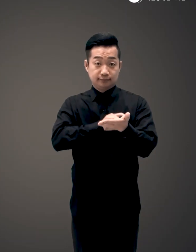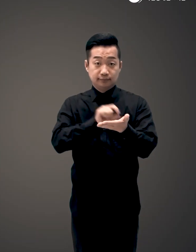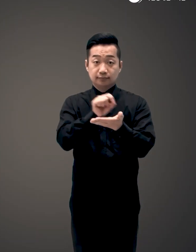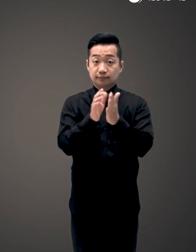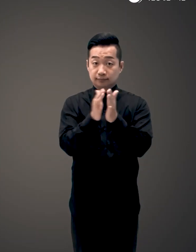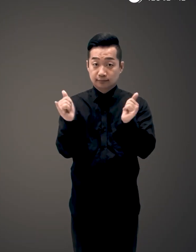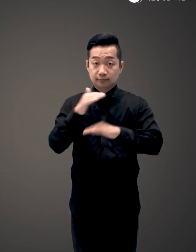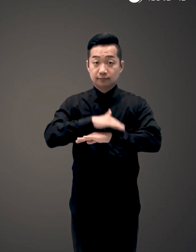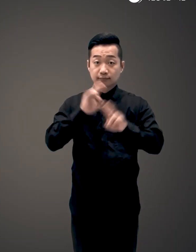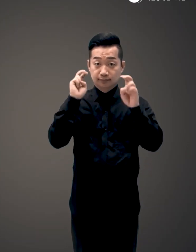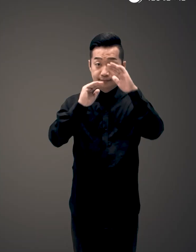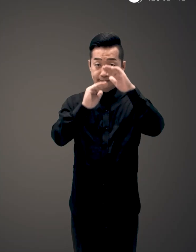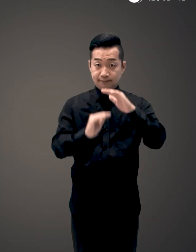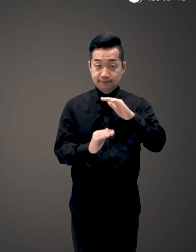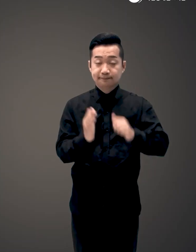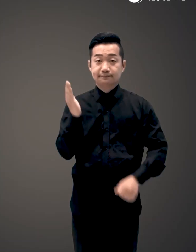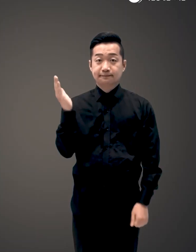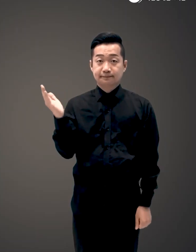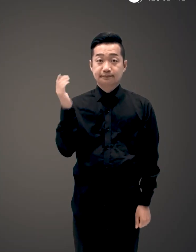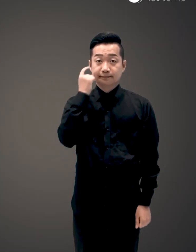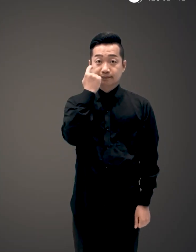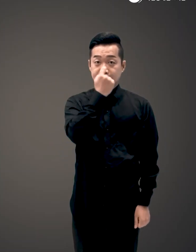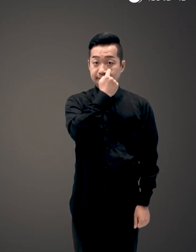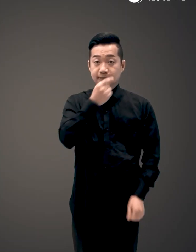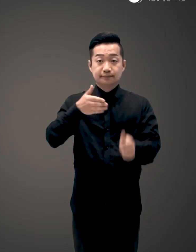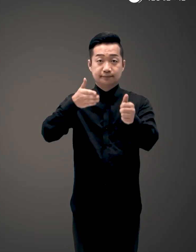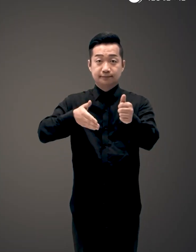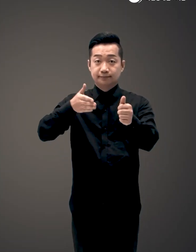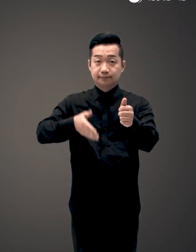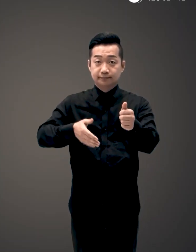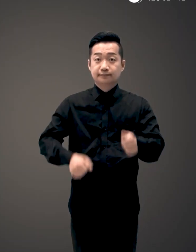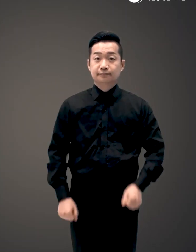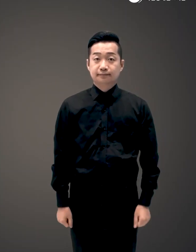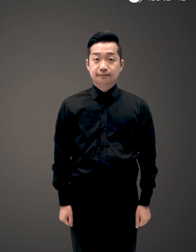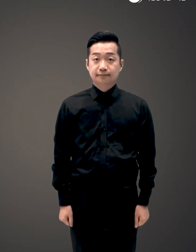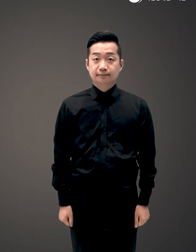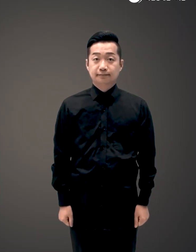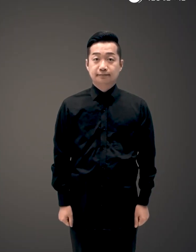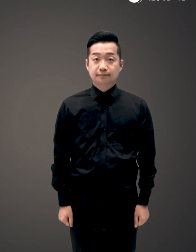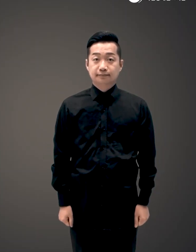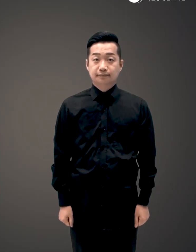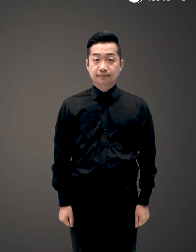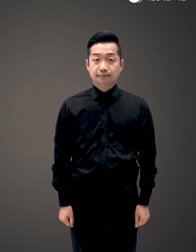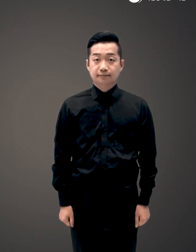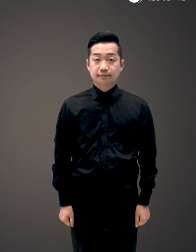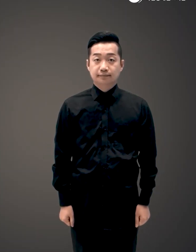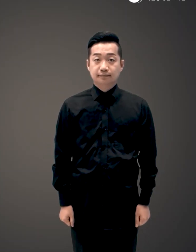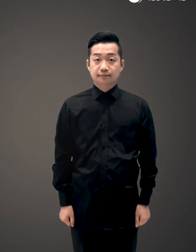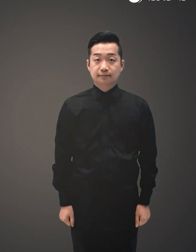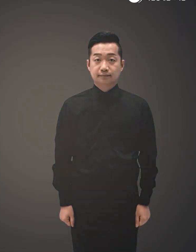도서명 럭키드로우, 저자 드로우 앤 드류, 출판사 다산북스.